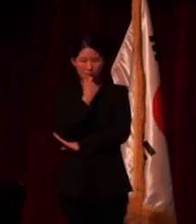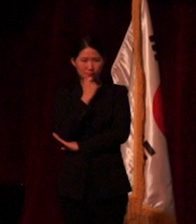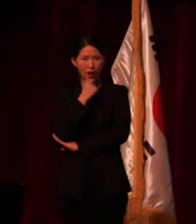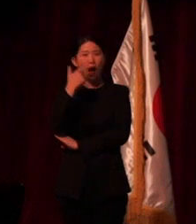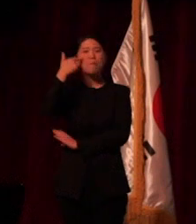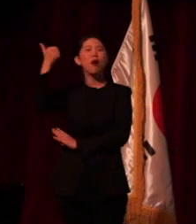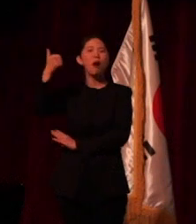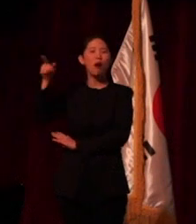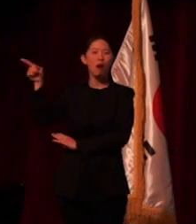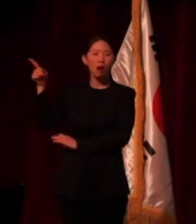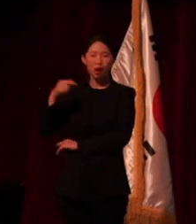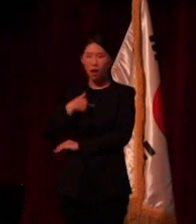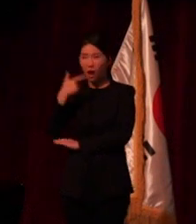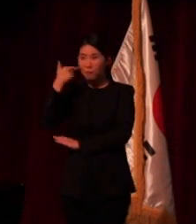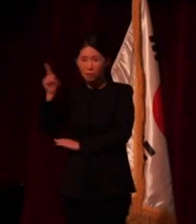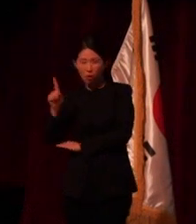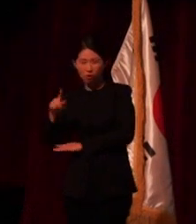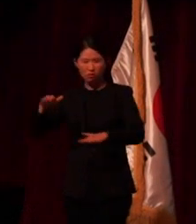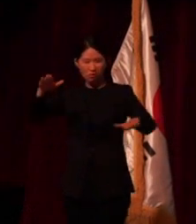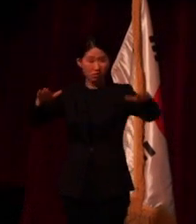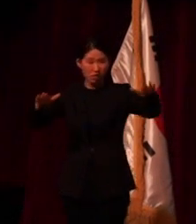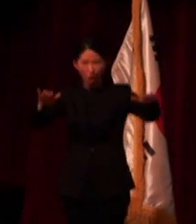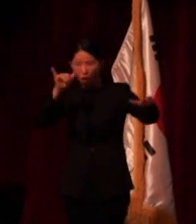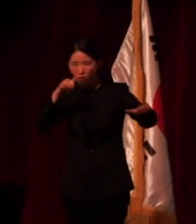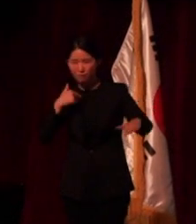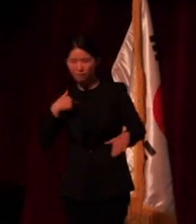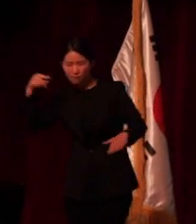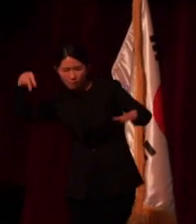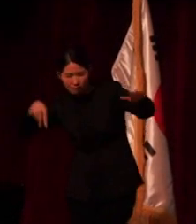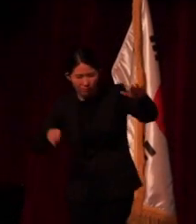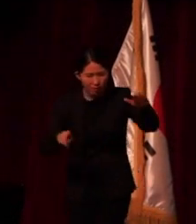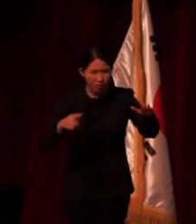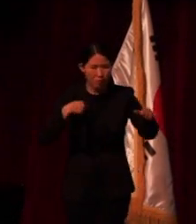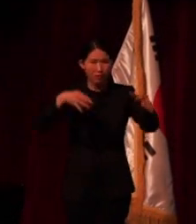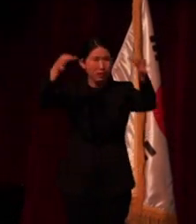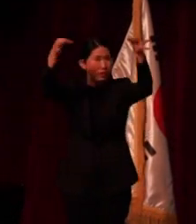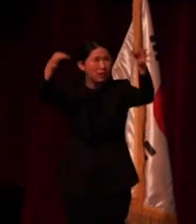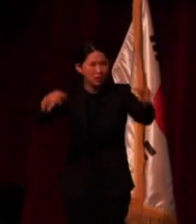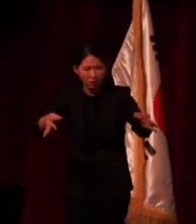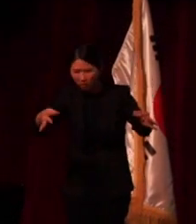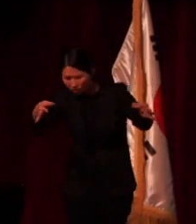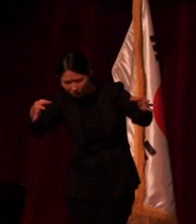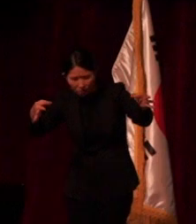아빠는 자세를 낮추고 바닥과 책상 다리 사이를 살핍니다.